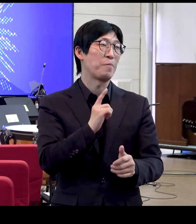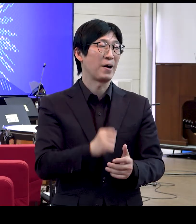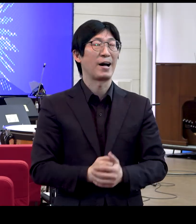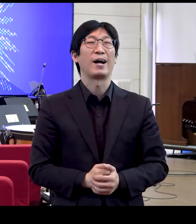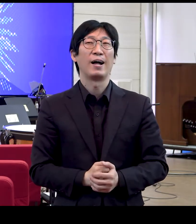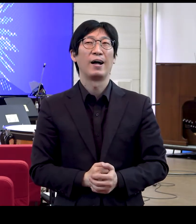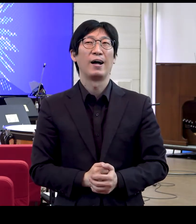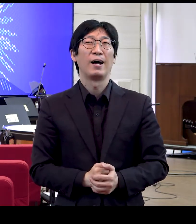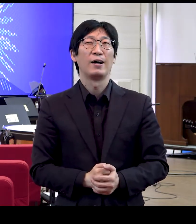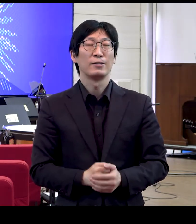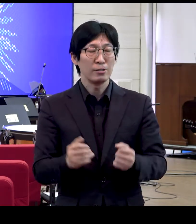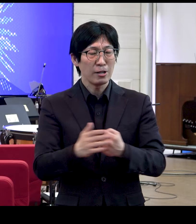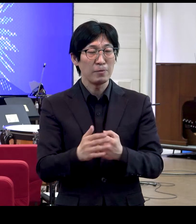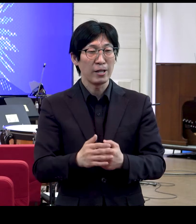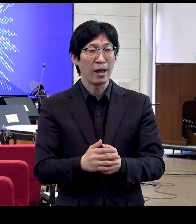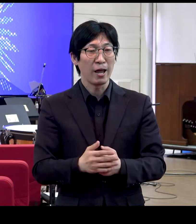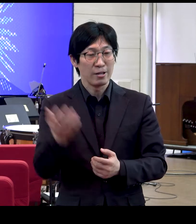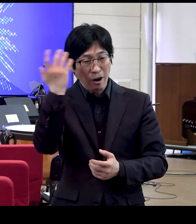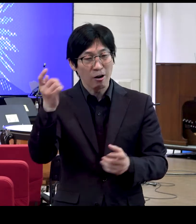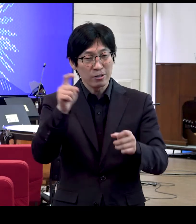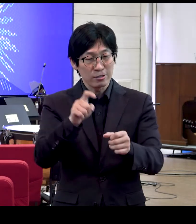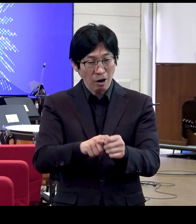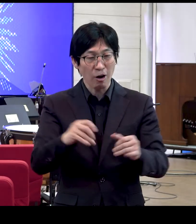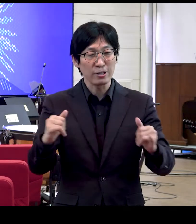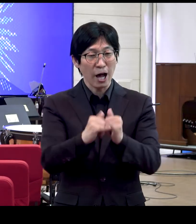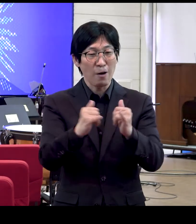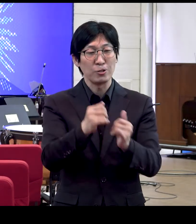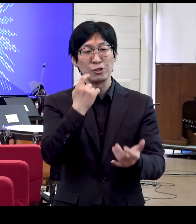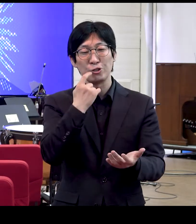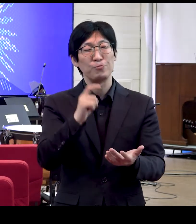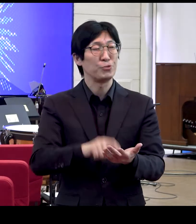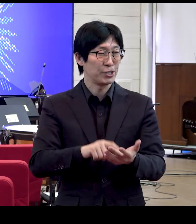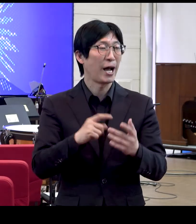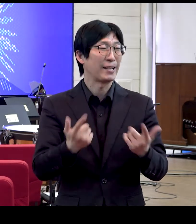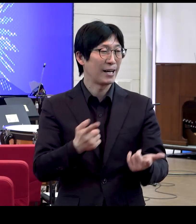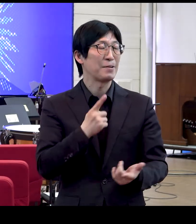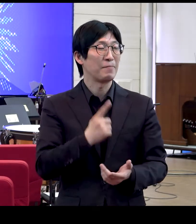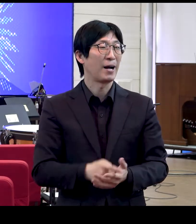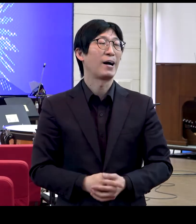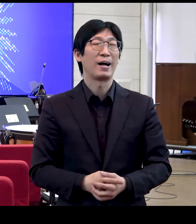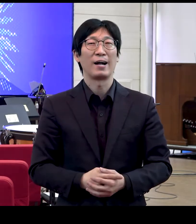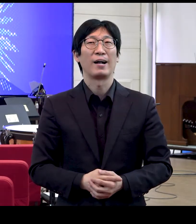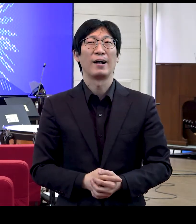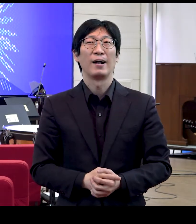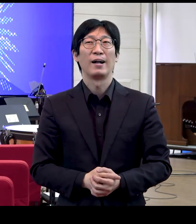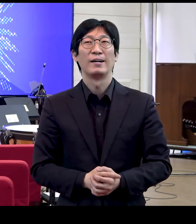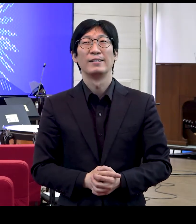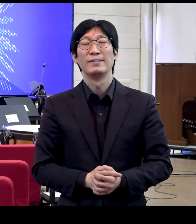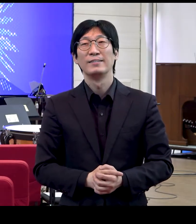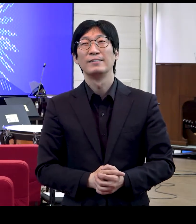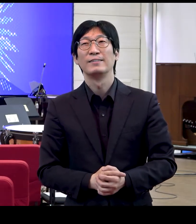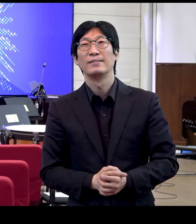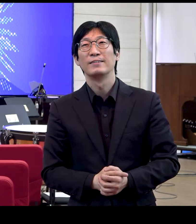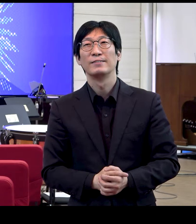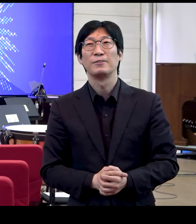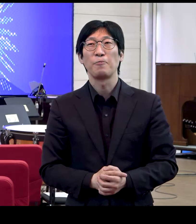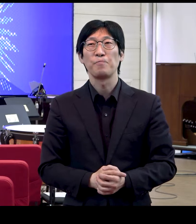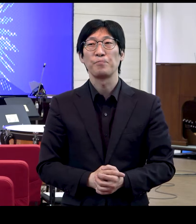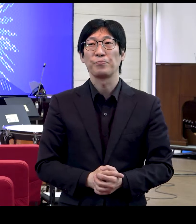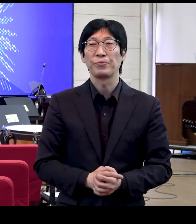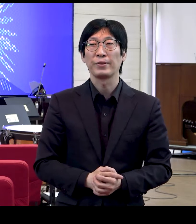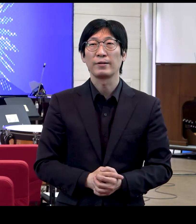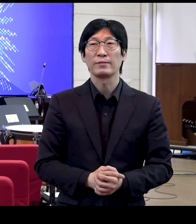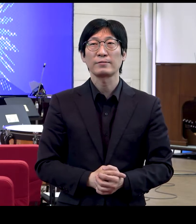이 싸움이 쉽지 않은 거예요. 여러분, 뭐 그러니까 말이죠, 우리가 어떤 그런